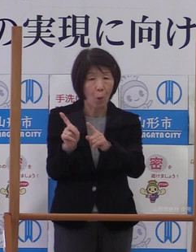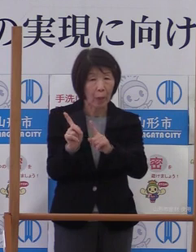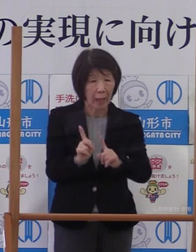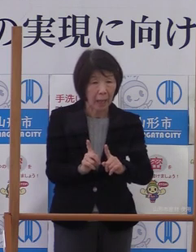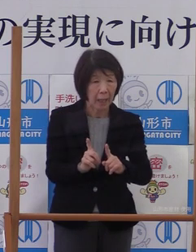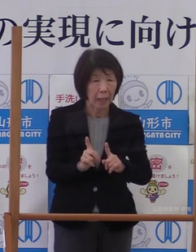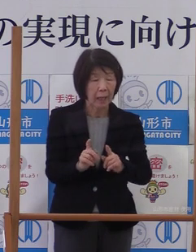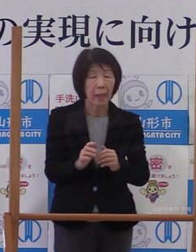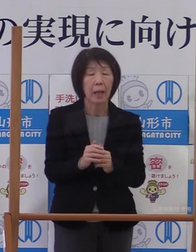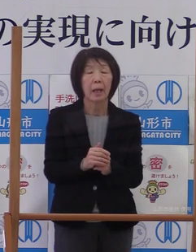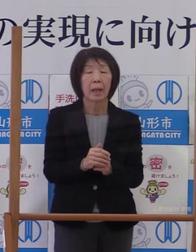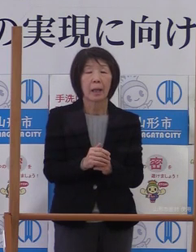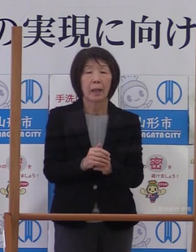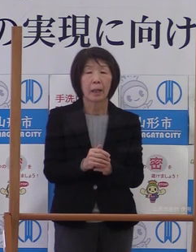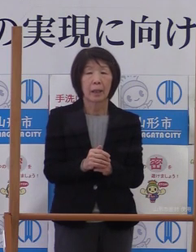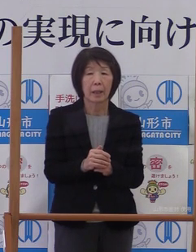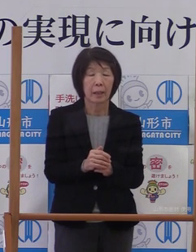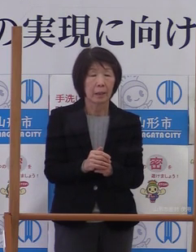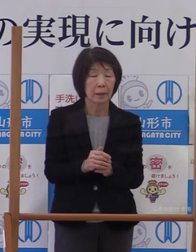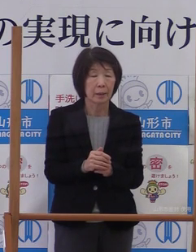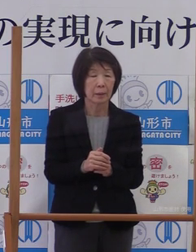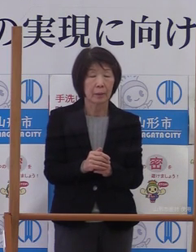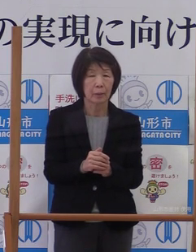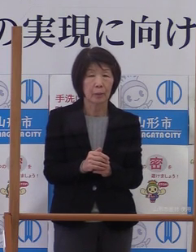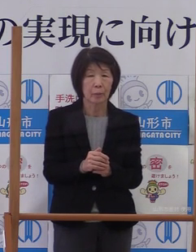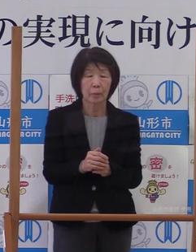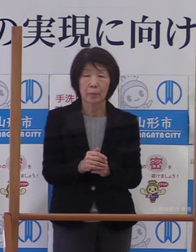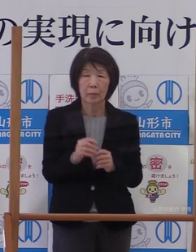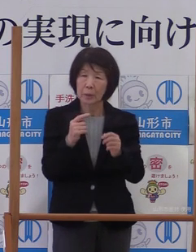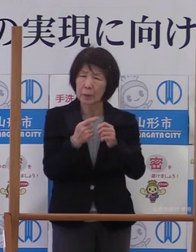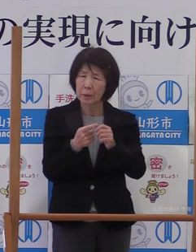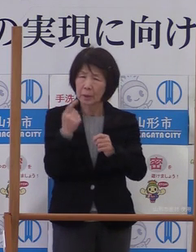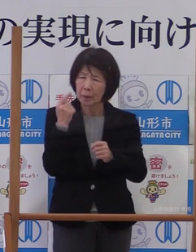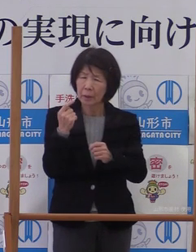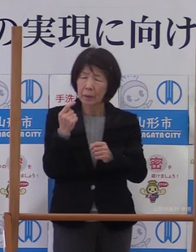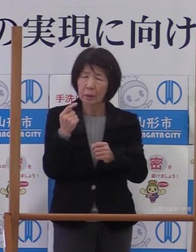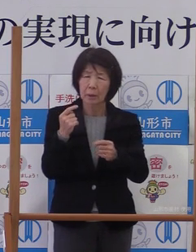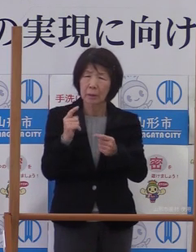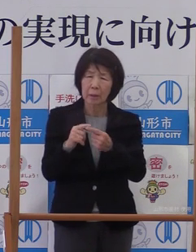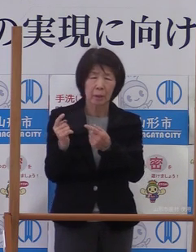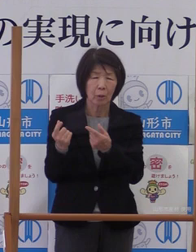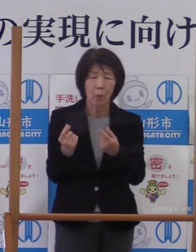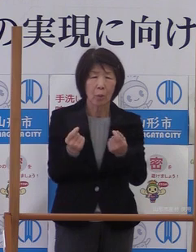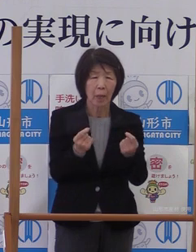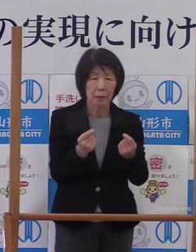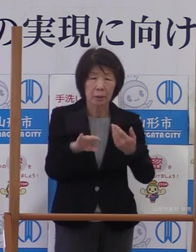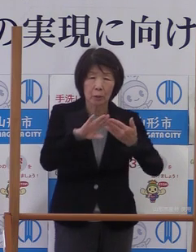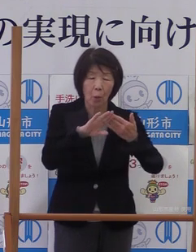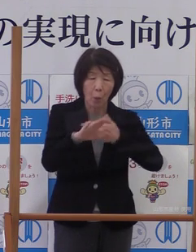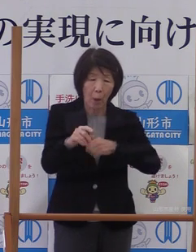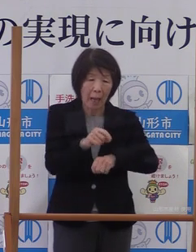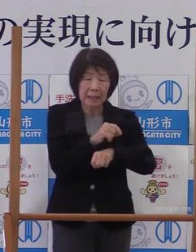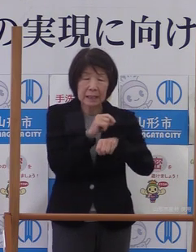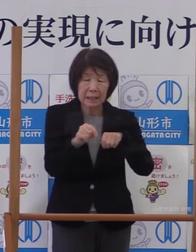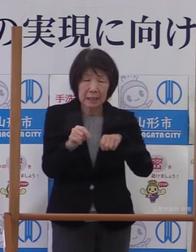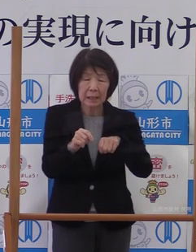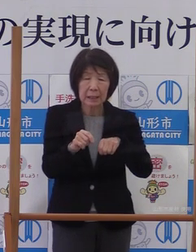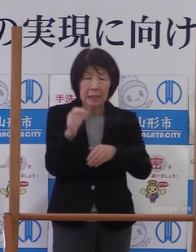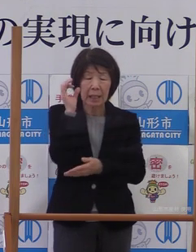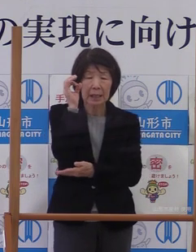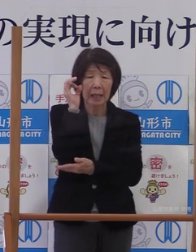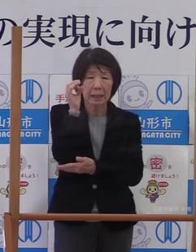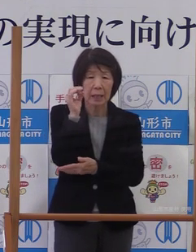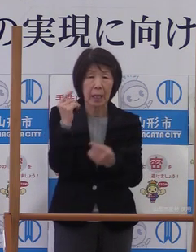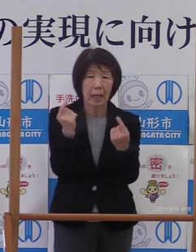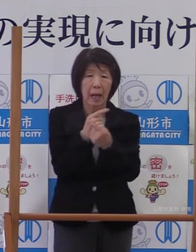ね、について、来るというような懸念分について来るとかというのもあります。その他にやっぱり臨時財政対策債、先ほど話し上げ